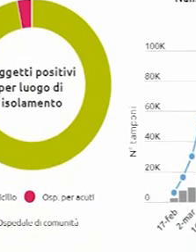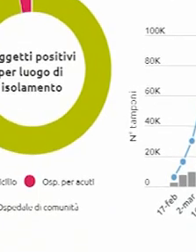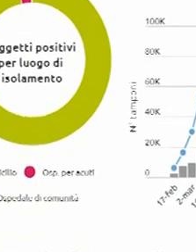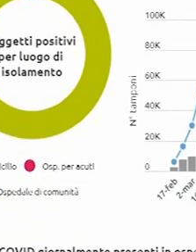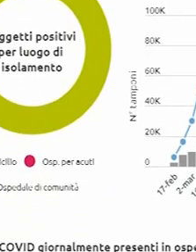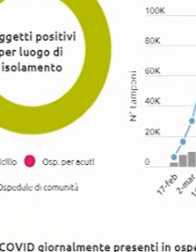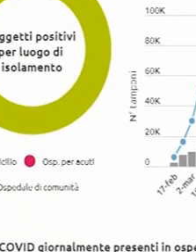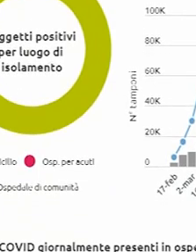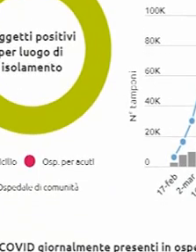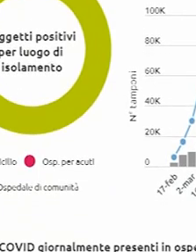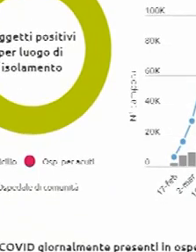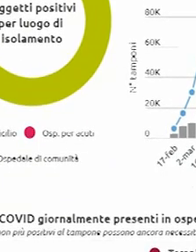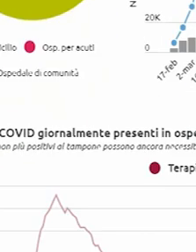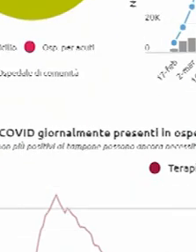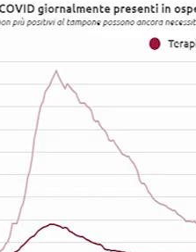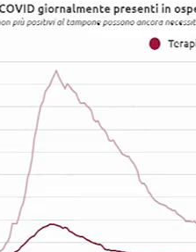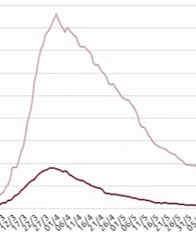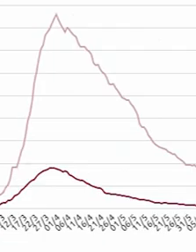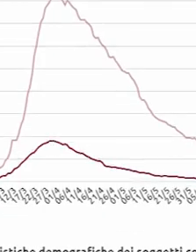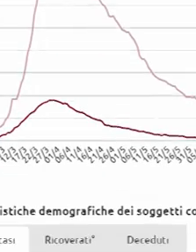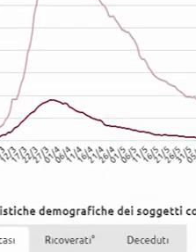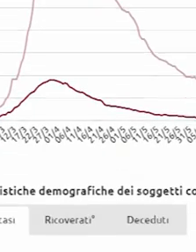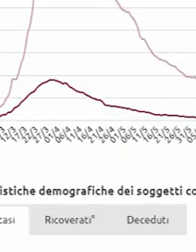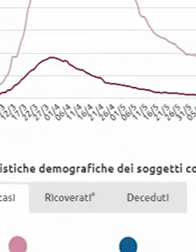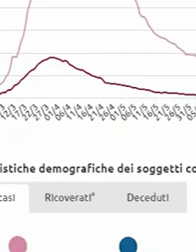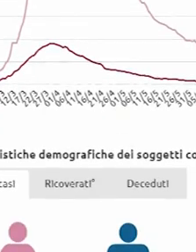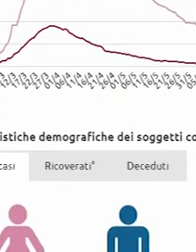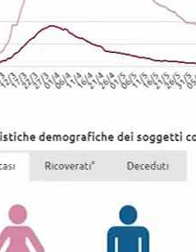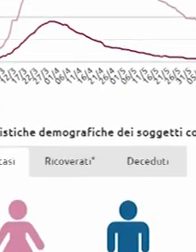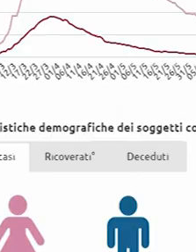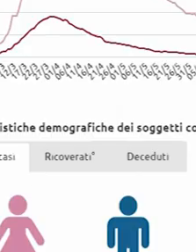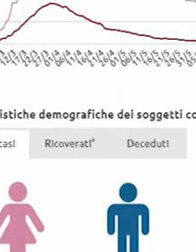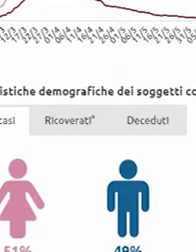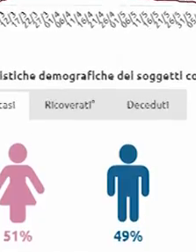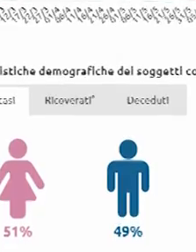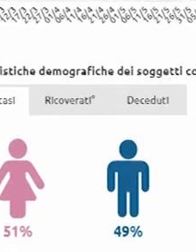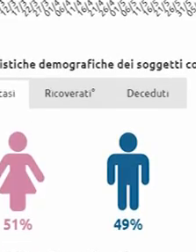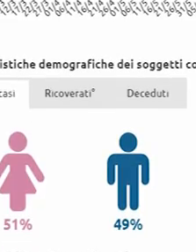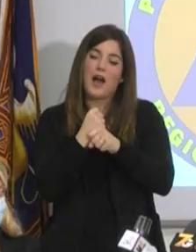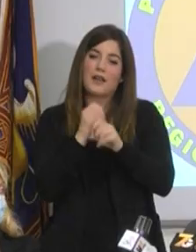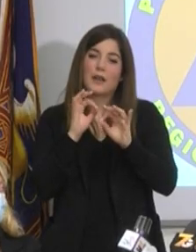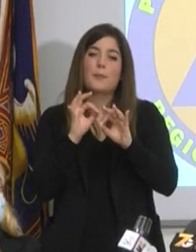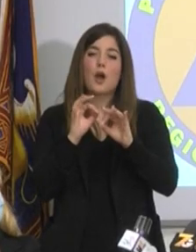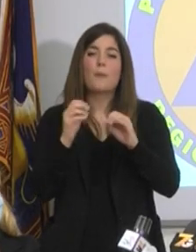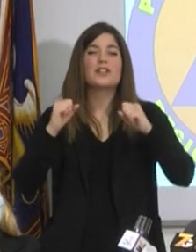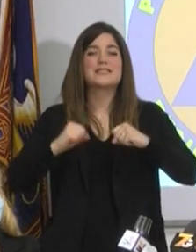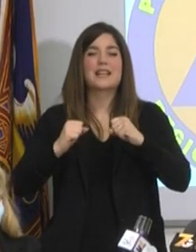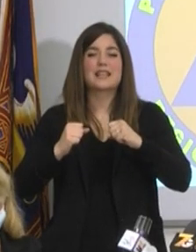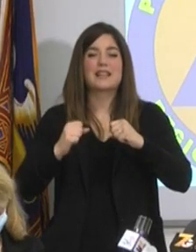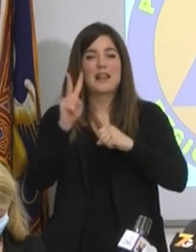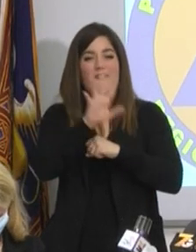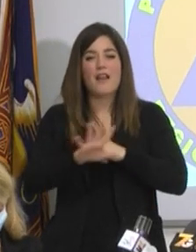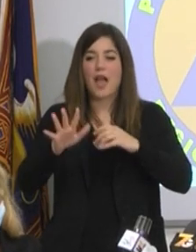il covip avanza anche in veneto ma non sono all'orizzonte nuove chiusure o restrizioni pesanti lo conferma il